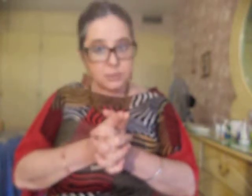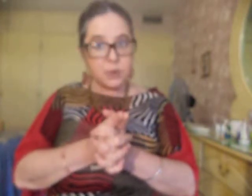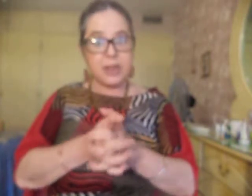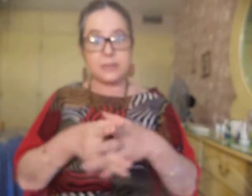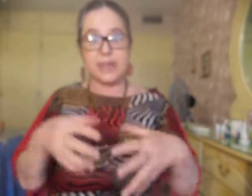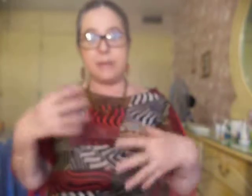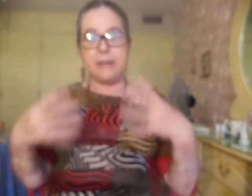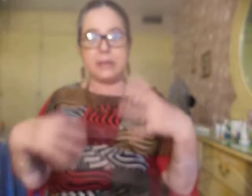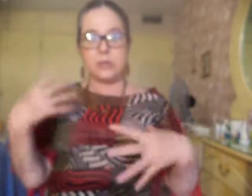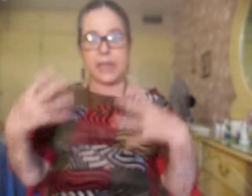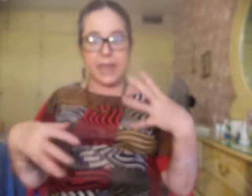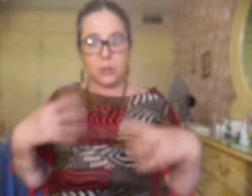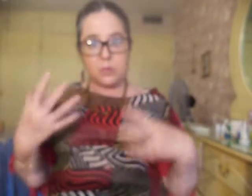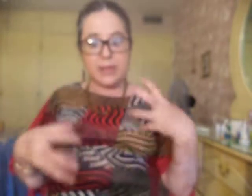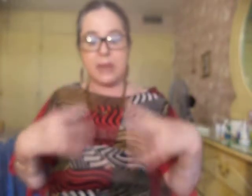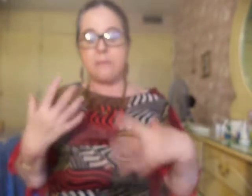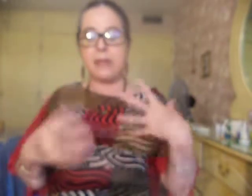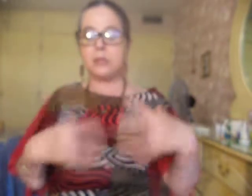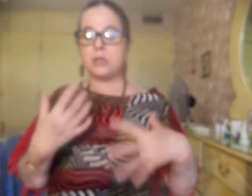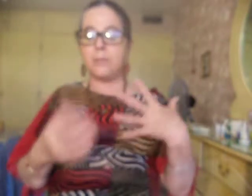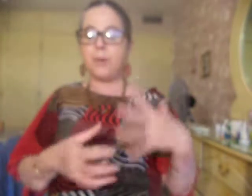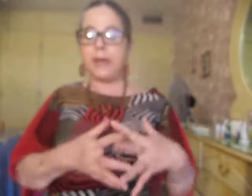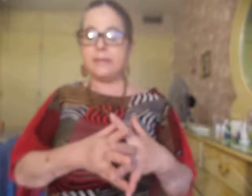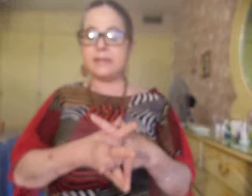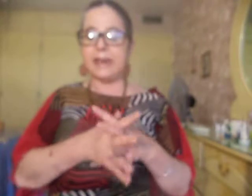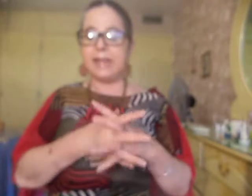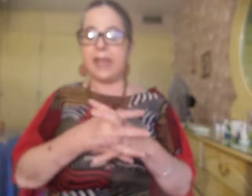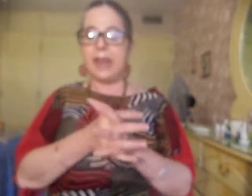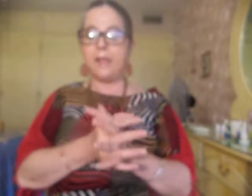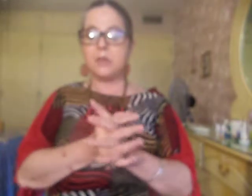de los alimentos, a que tus alimentos se puedan ser digeridos